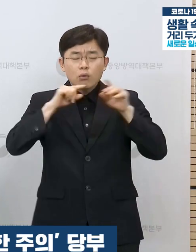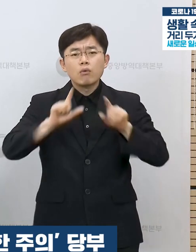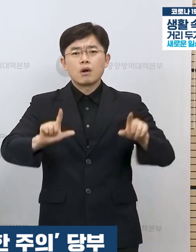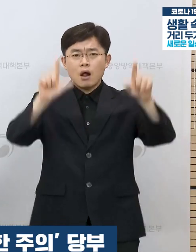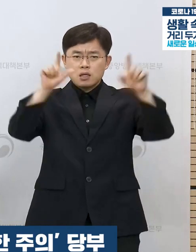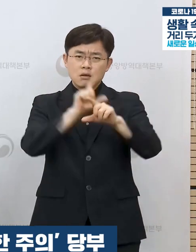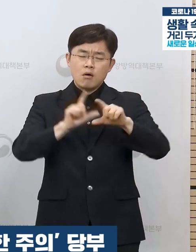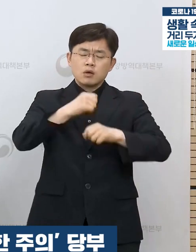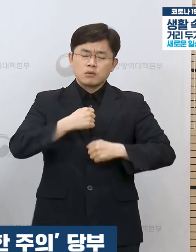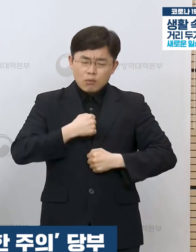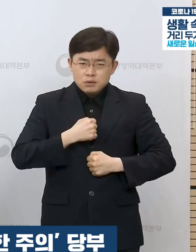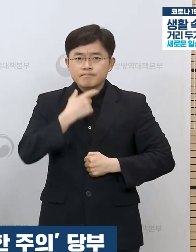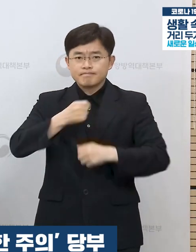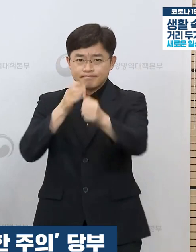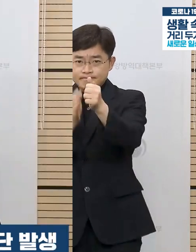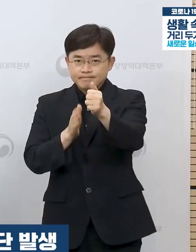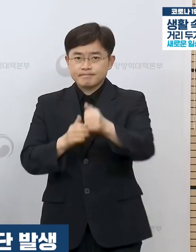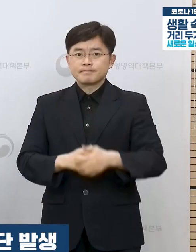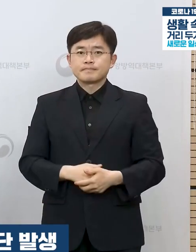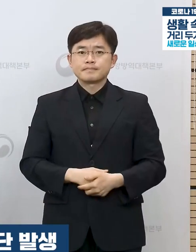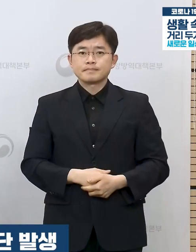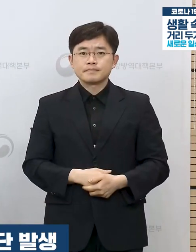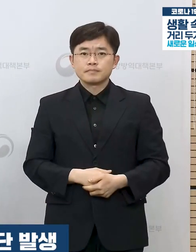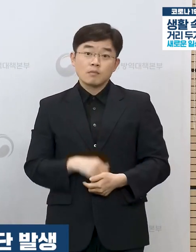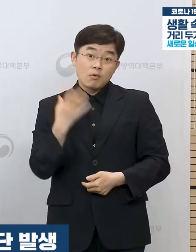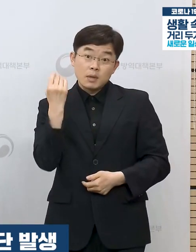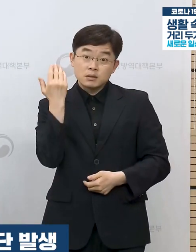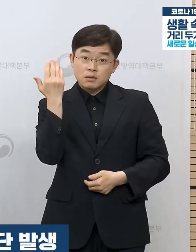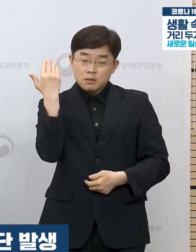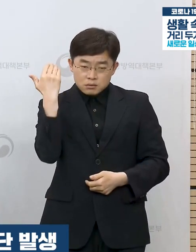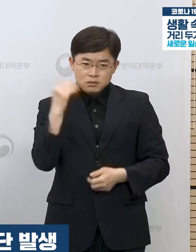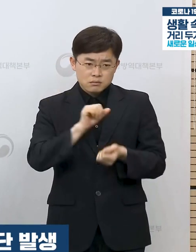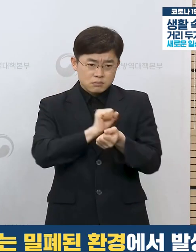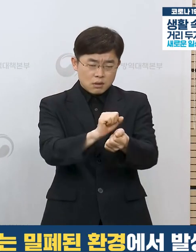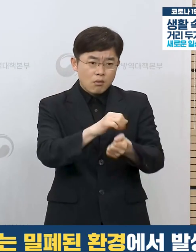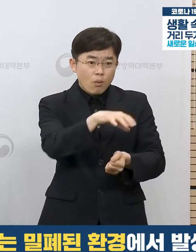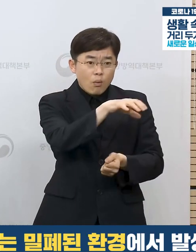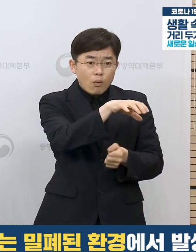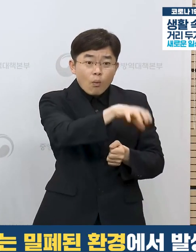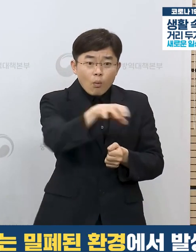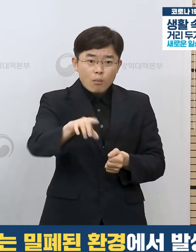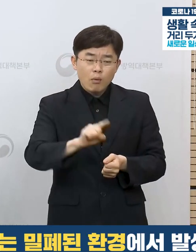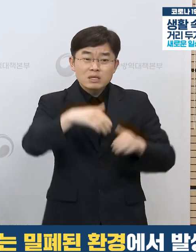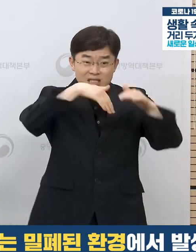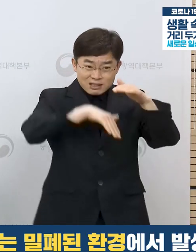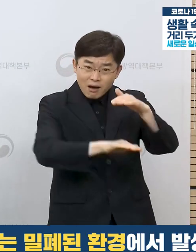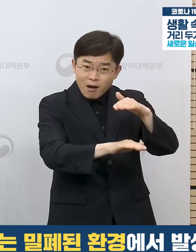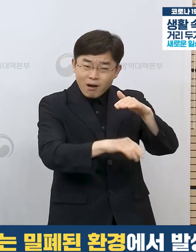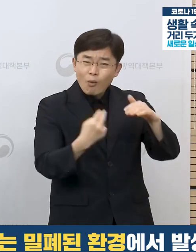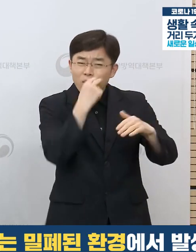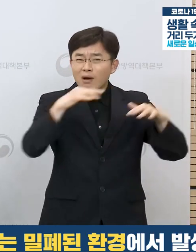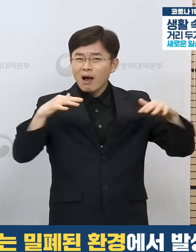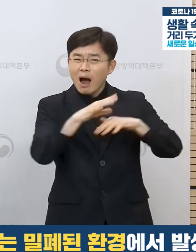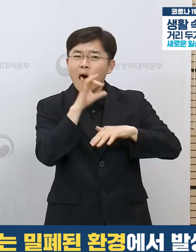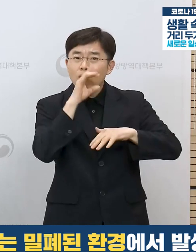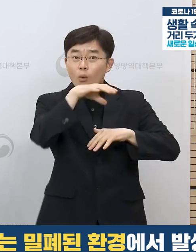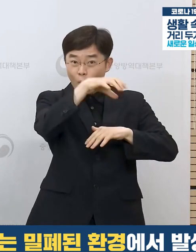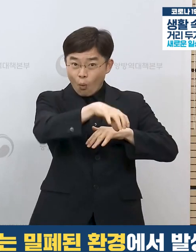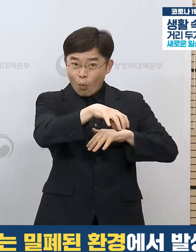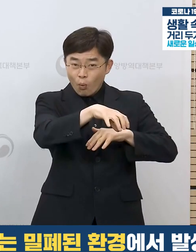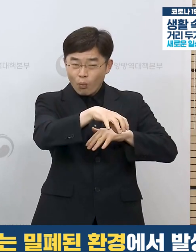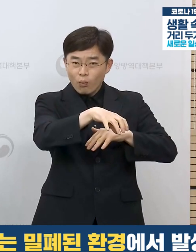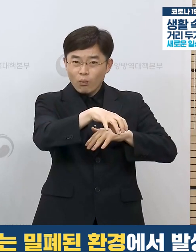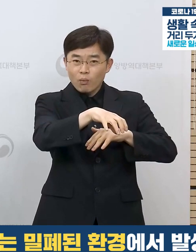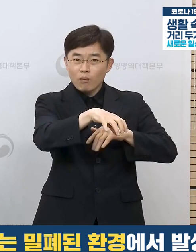각별한 주의를 당부드립니다. 최근 주요 집단 발생은 지하 또는 환기가 안 되는